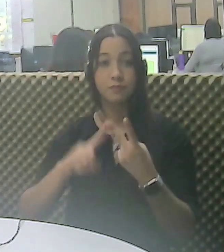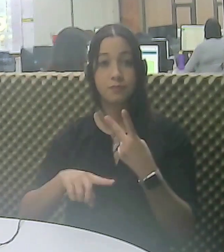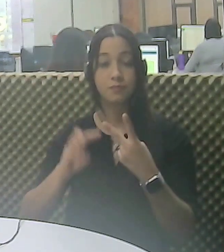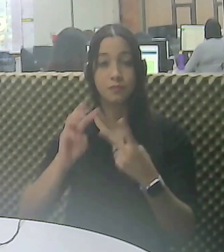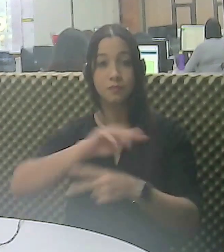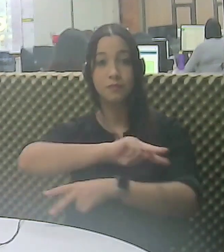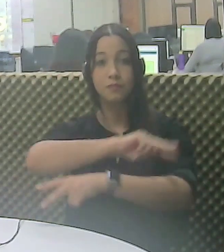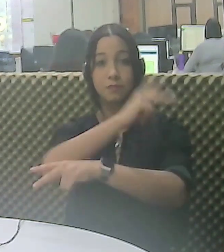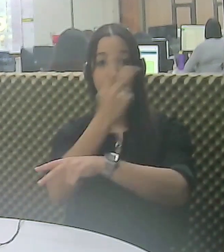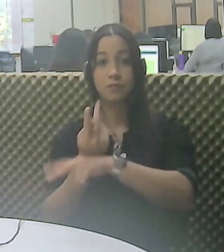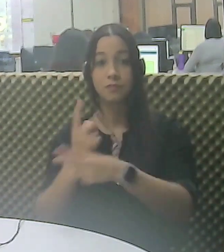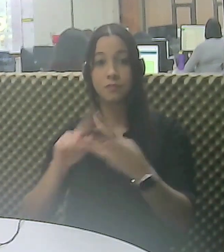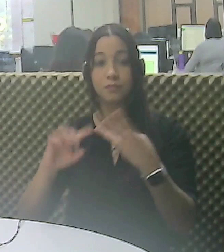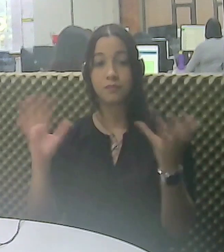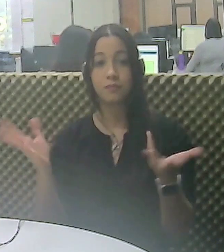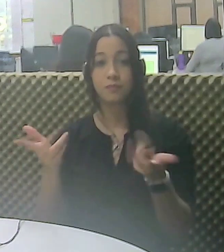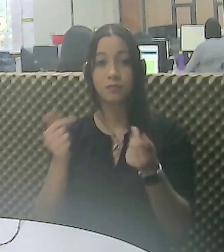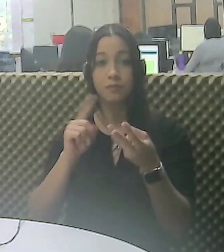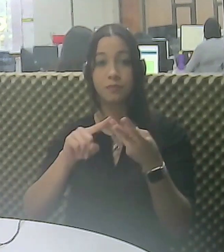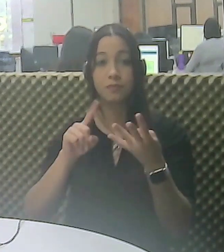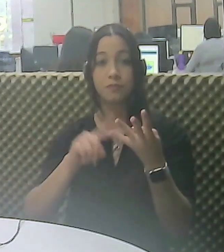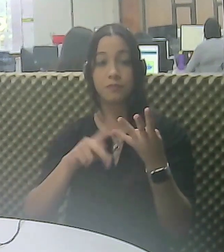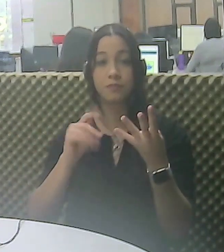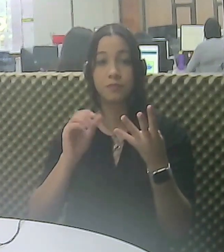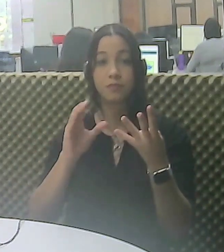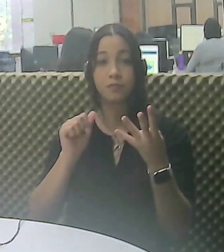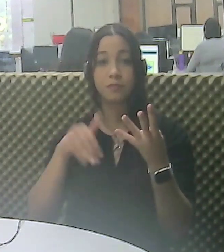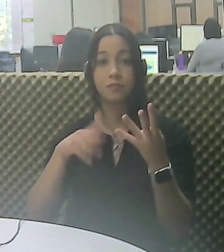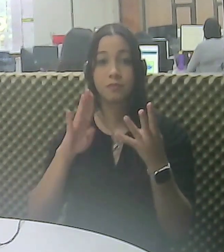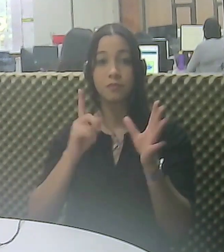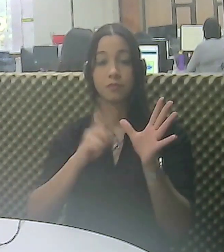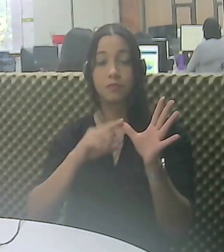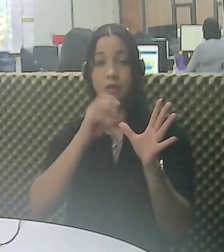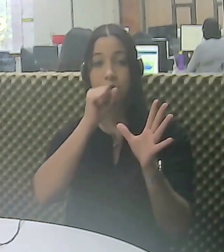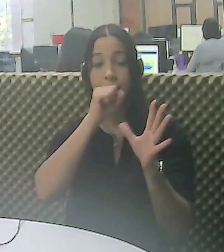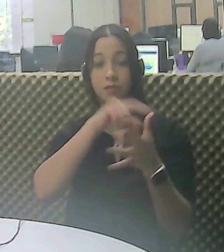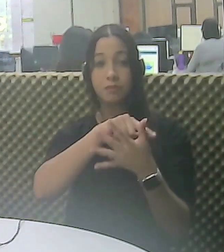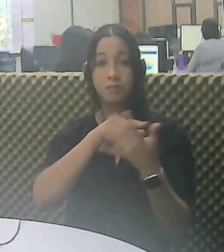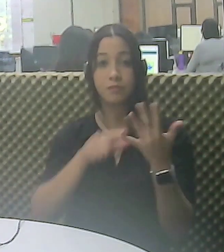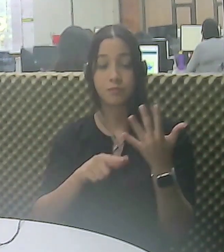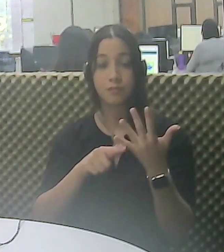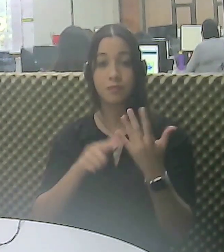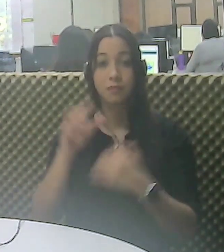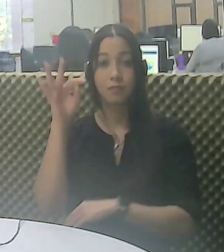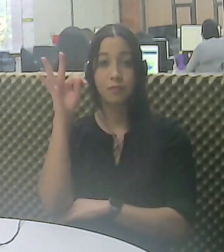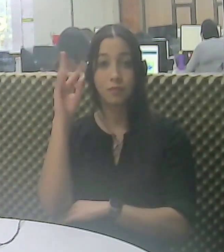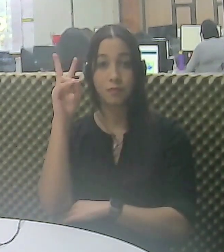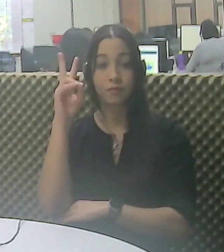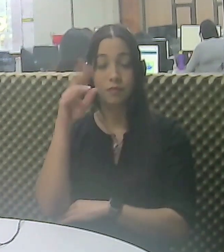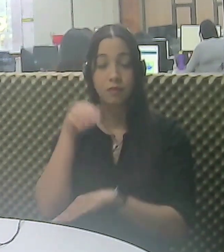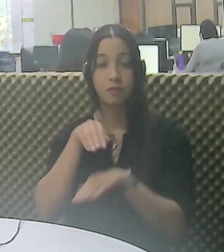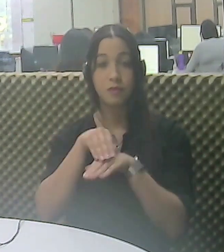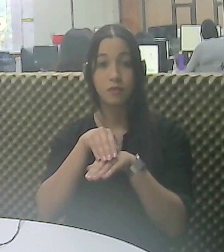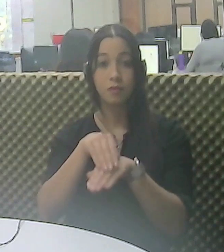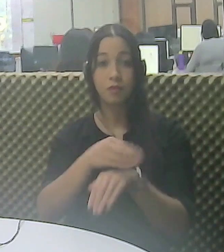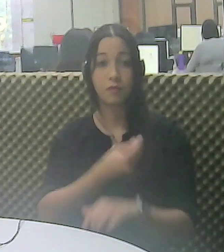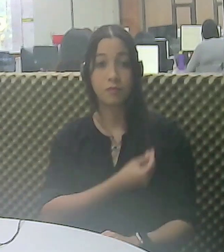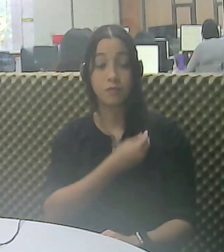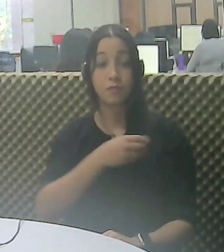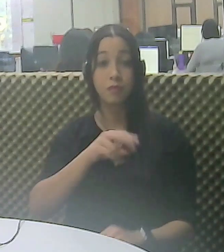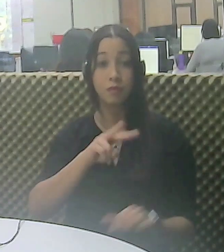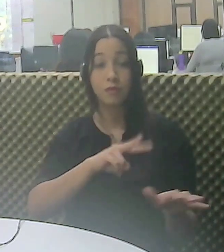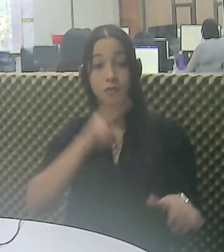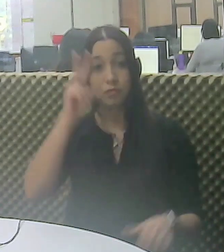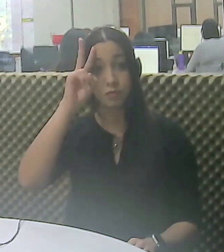Hebron, Maravilha, Paquembu e Laranjeiras. Vale lembrar que na Praça Tubal Vilela, o veículo está presente todas